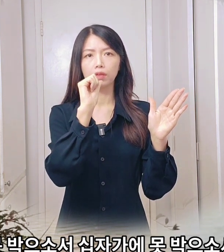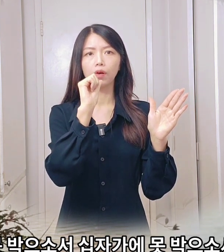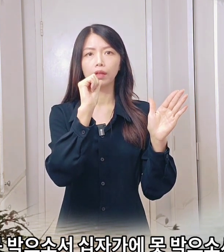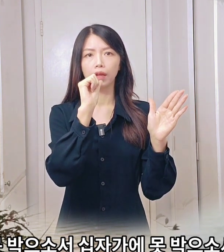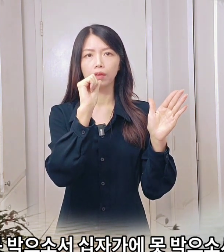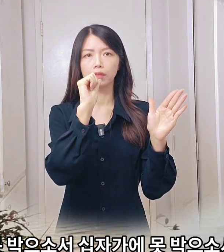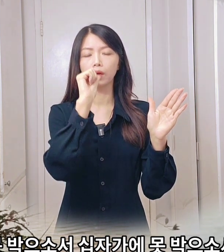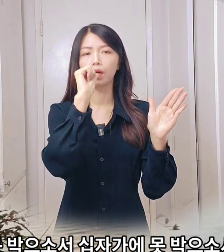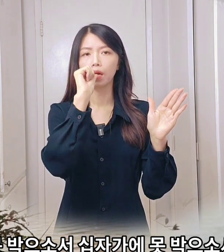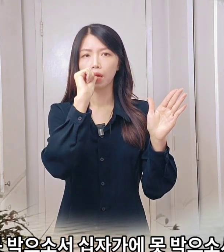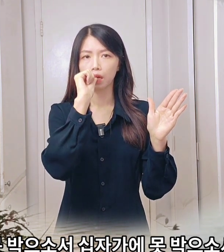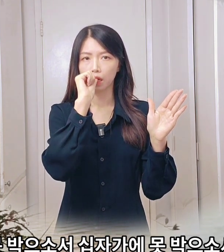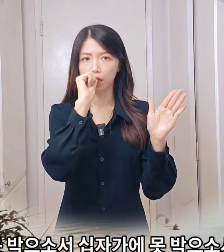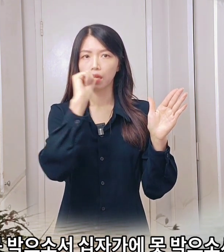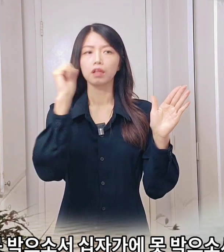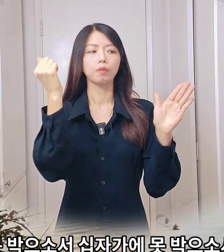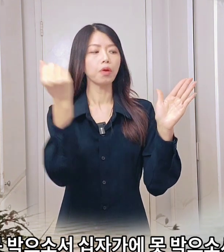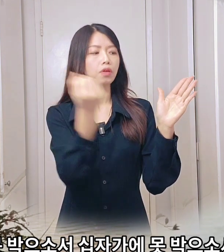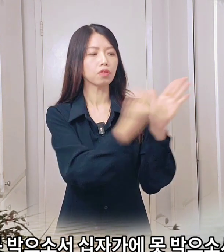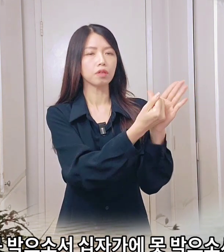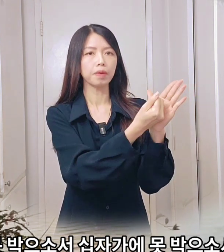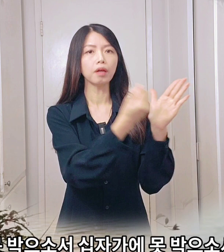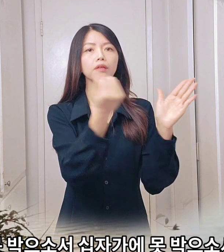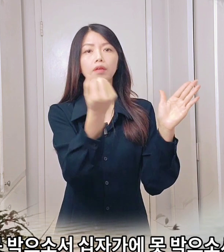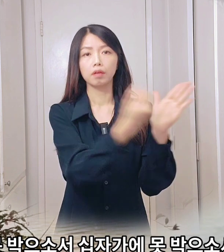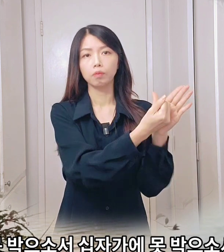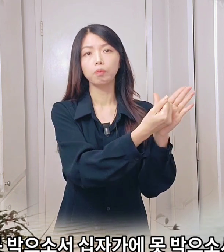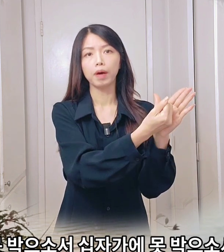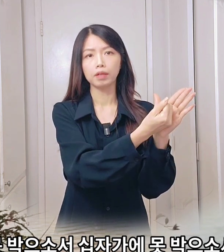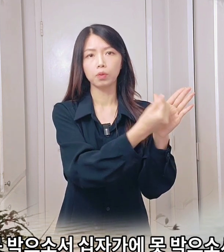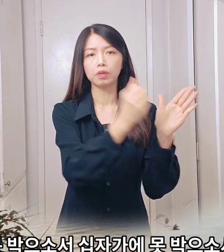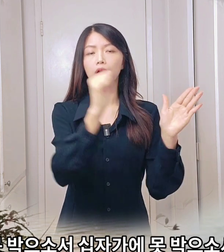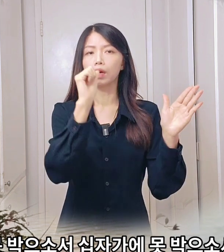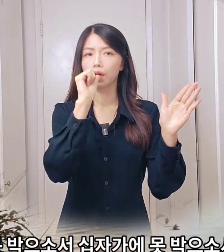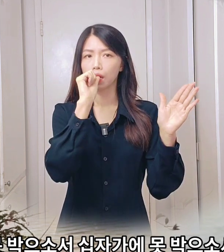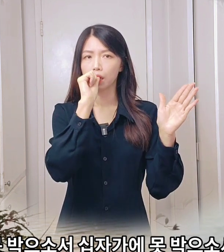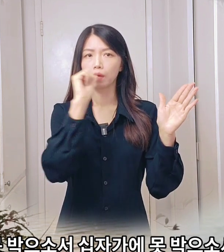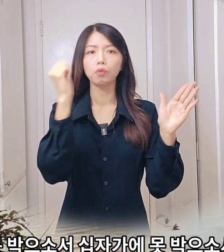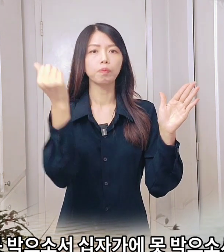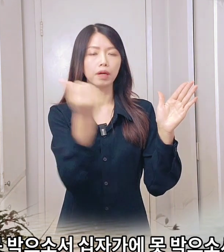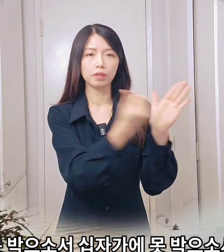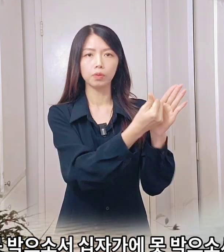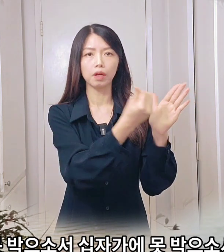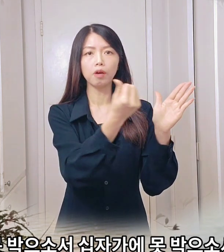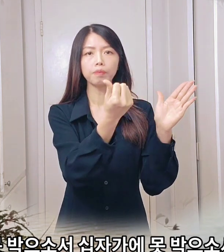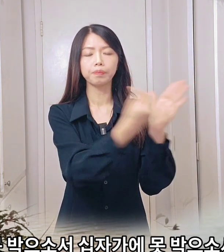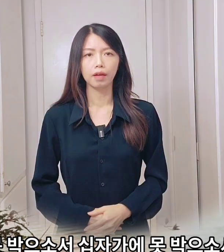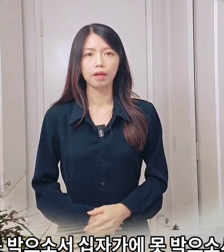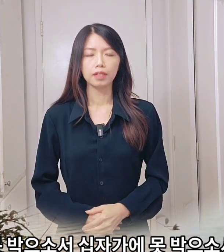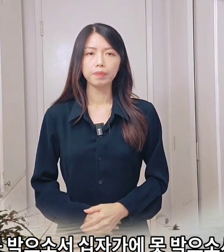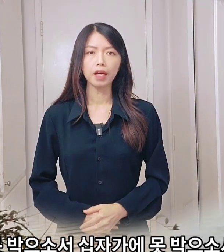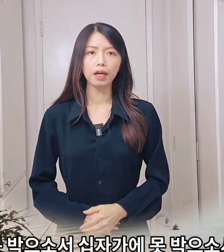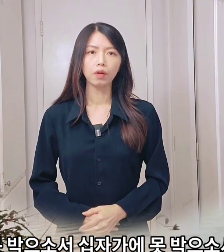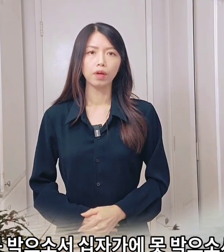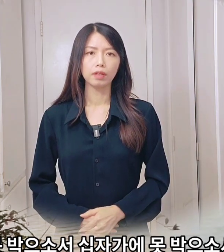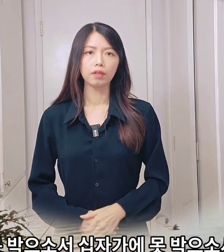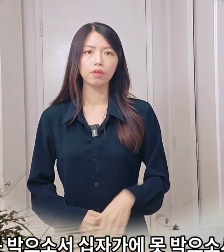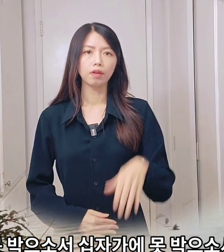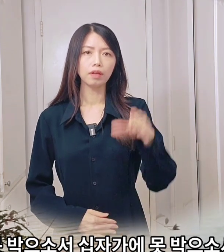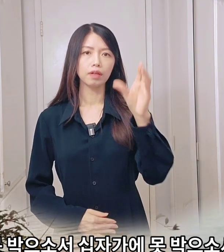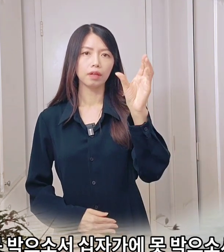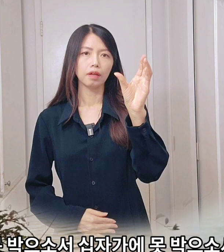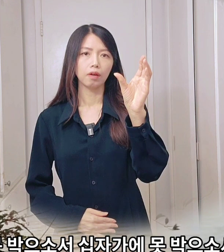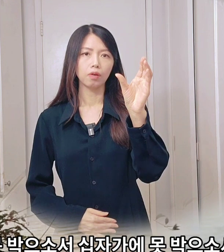철이라고 하는 뜻의 수어가 돼요. 그래서 이렇게 표현해 주시면 못 박으소서, 못 박으소서. 십자가라고 하는